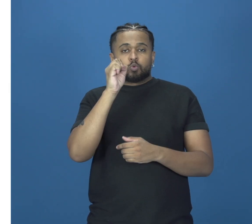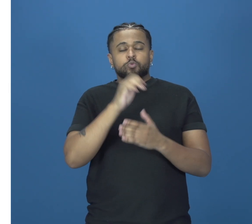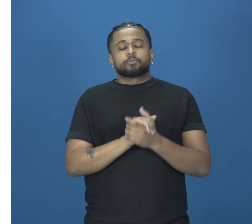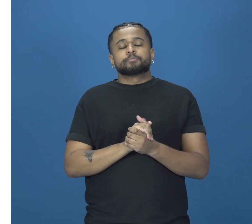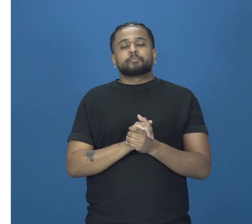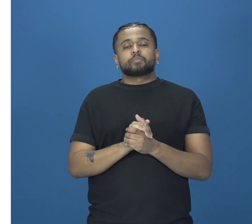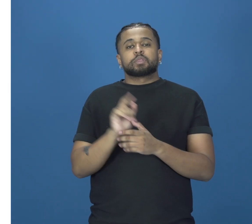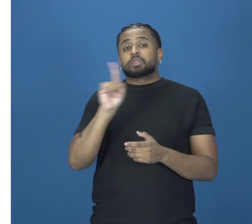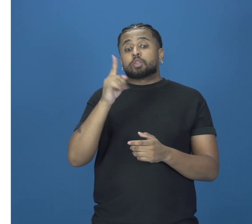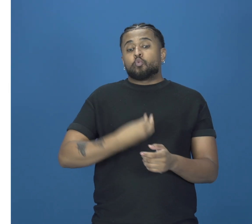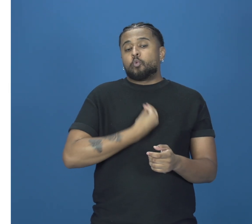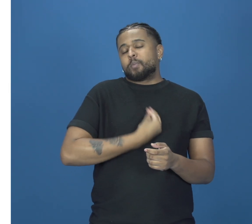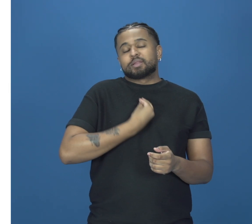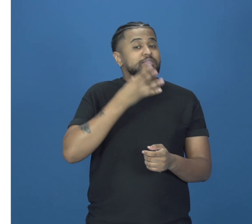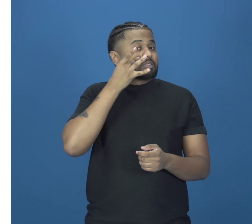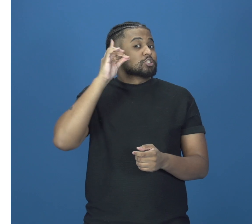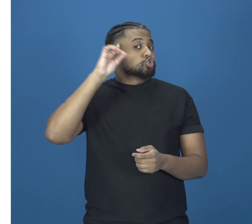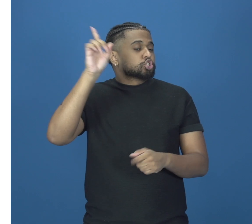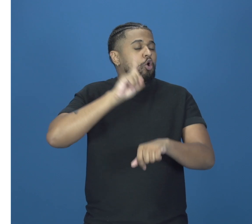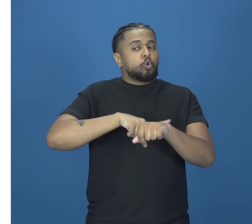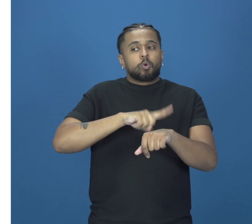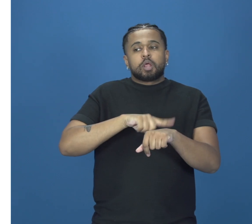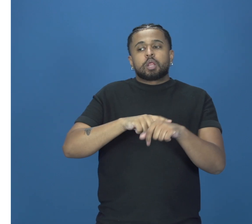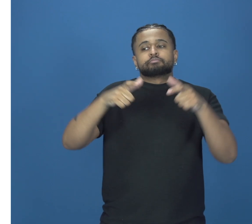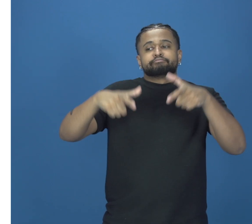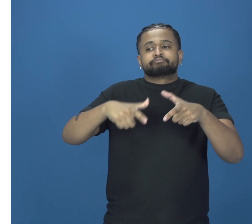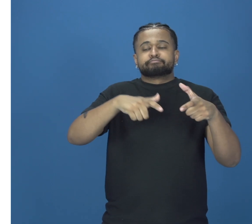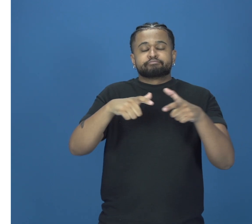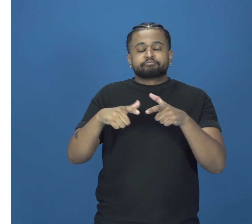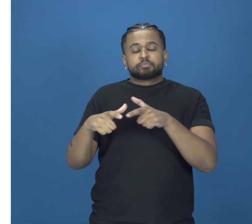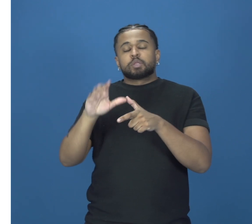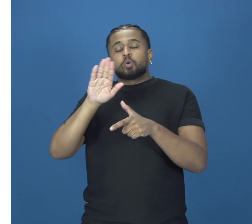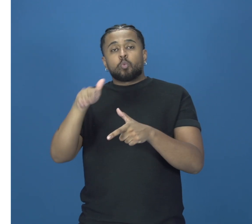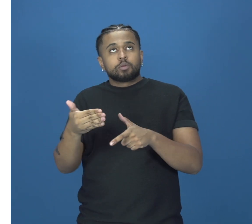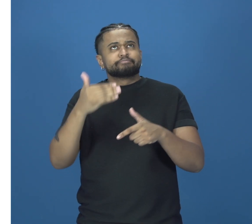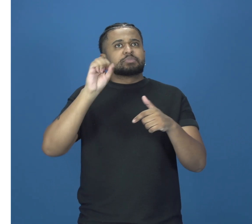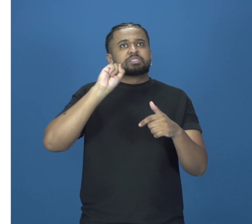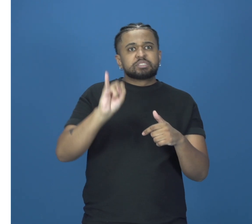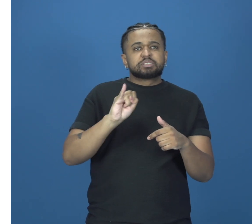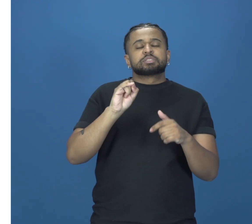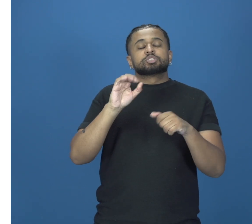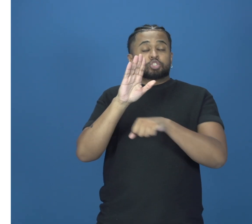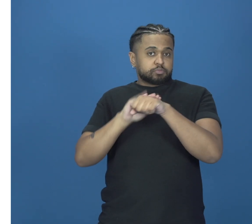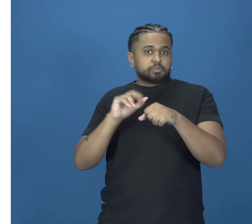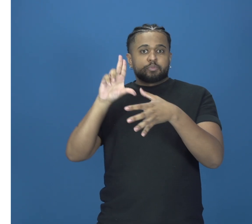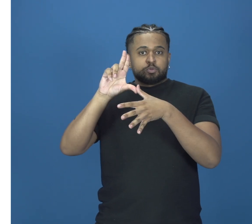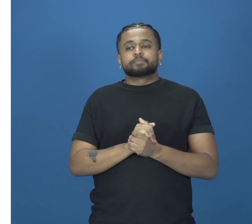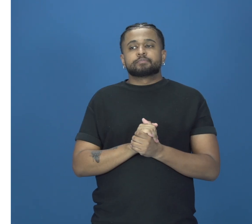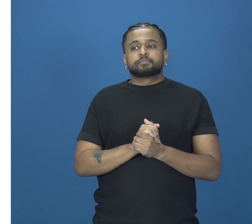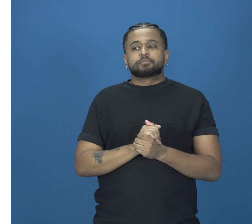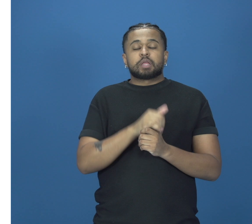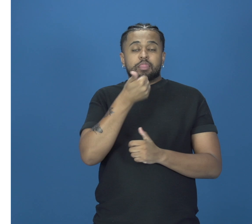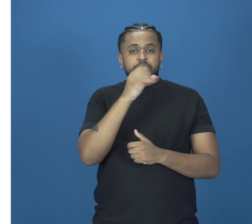10.2.8. Não comparecer na data, horário e local estabelecidos quando, eventualmente, convocado pela UNILA.